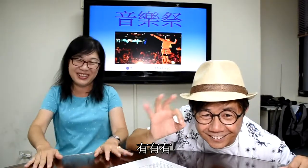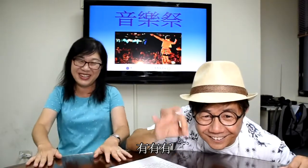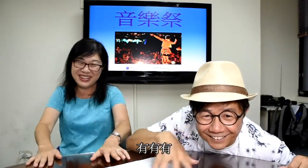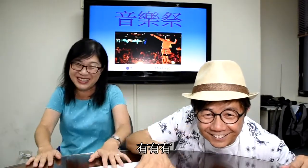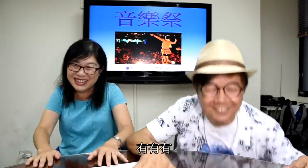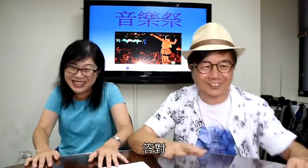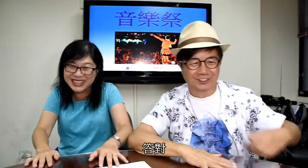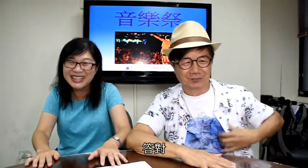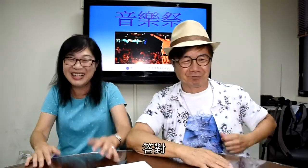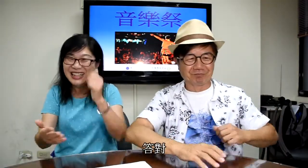有。